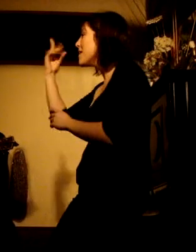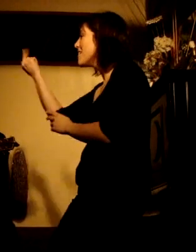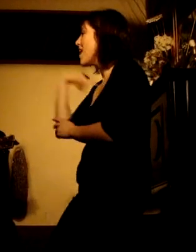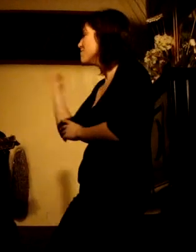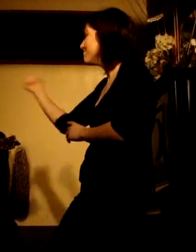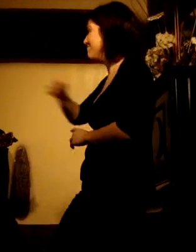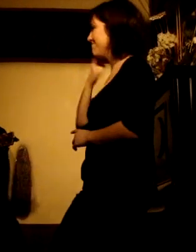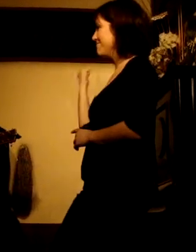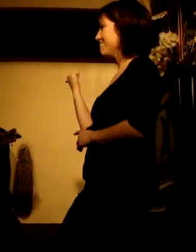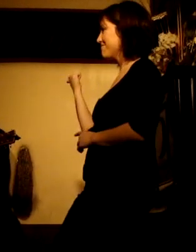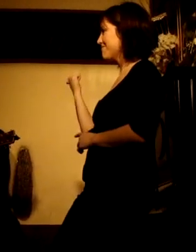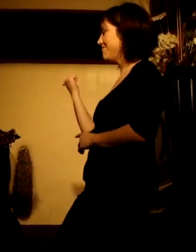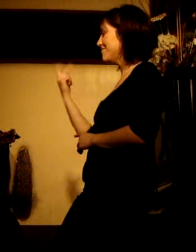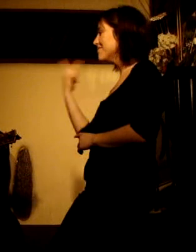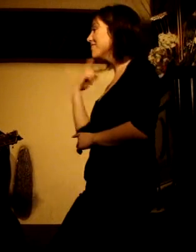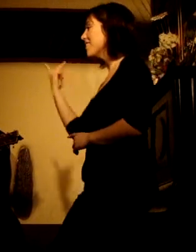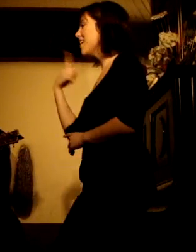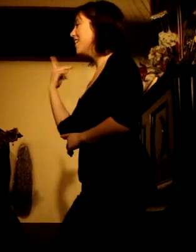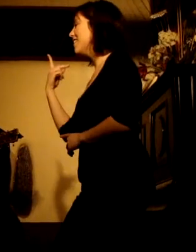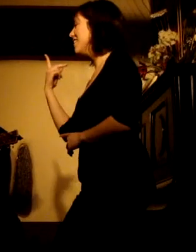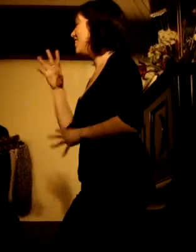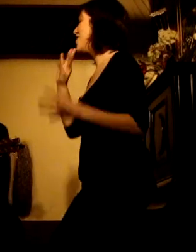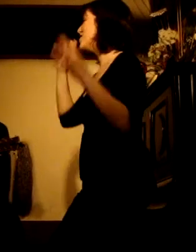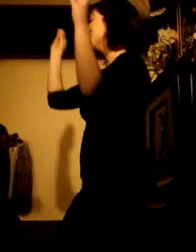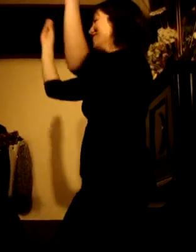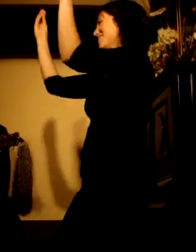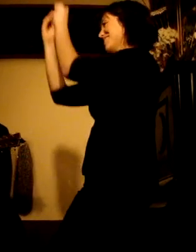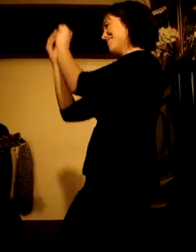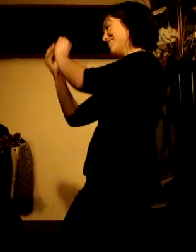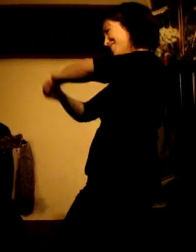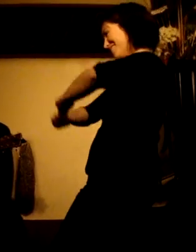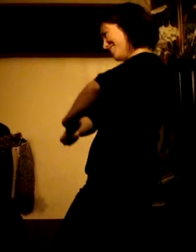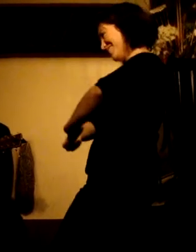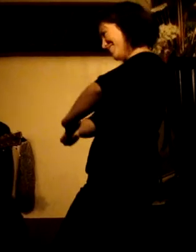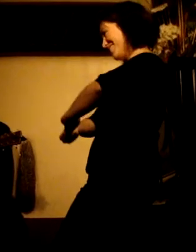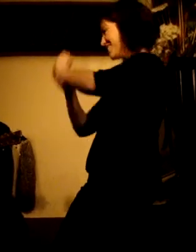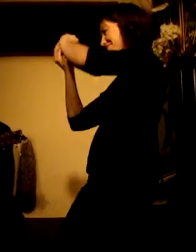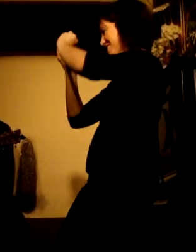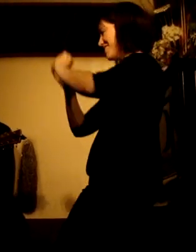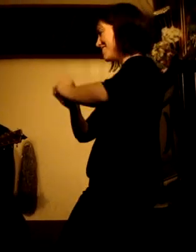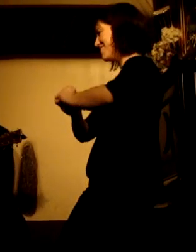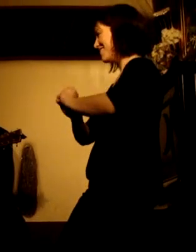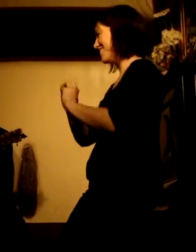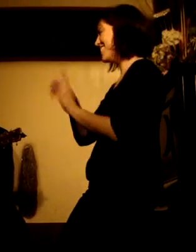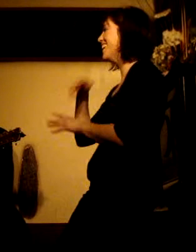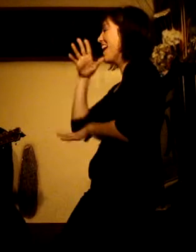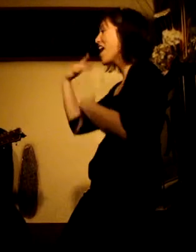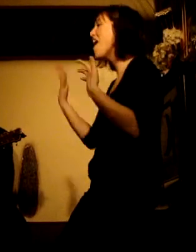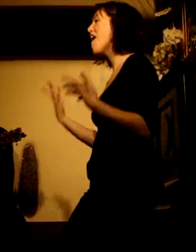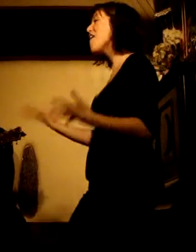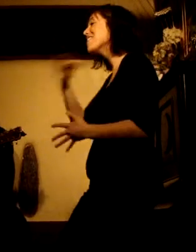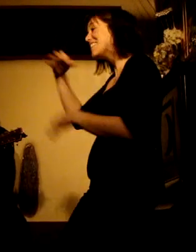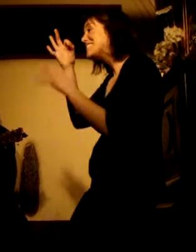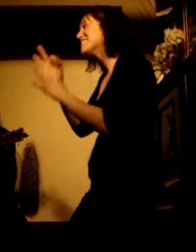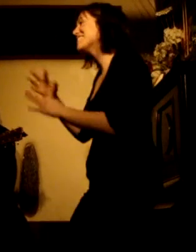mis dados, salieron seises y nos besamos. Y ahora en